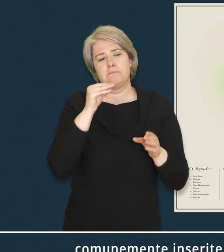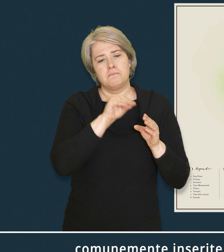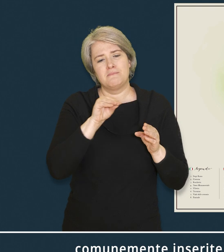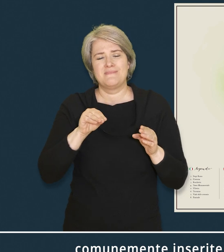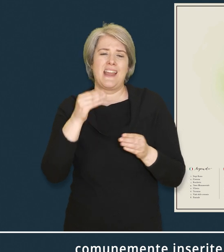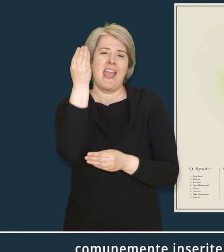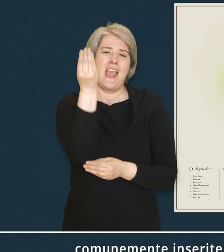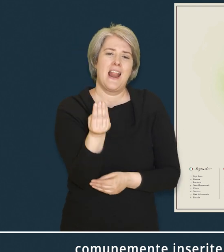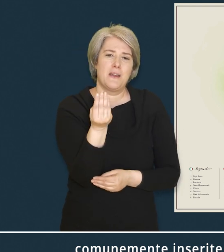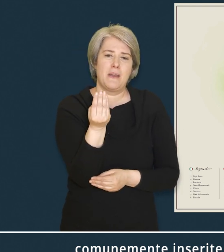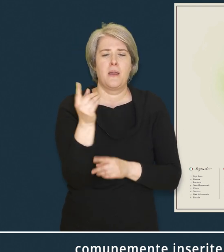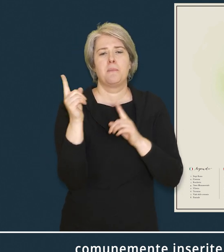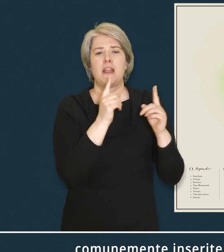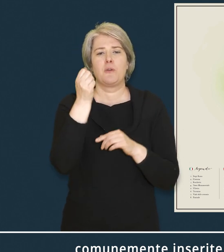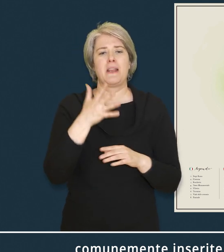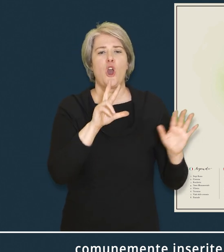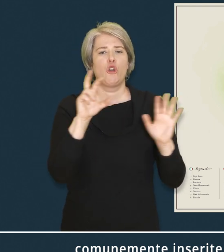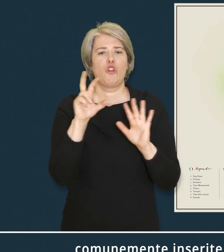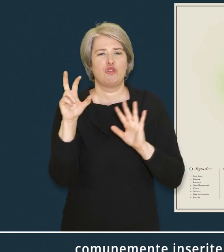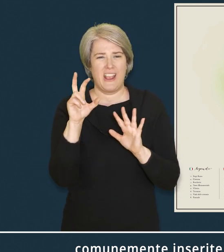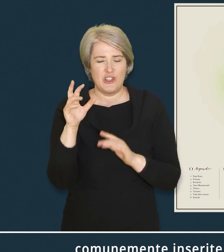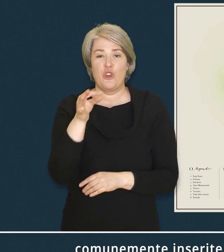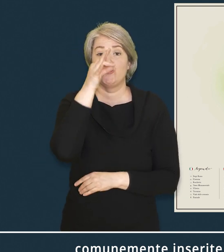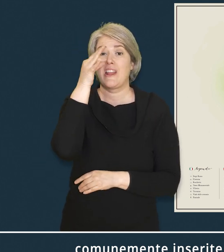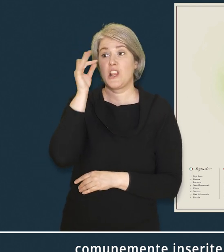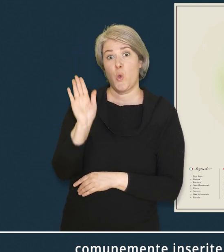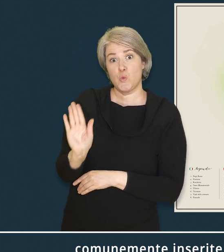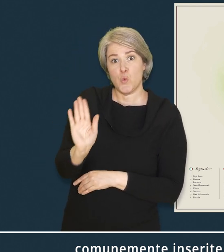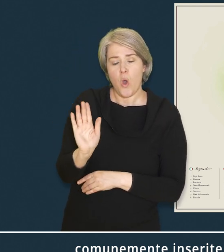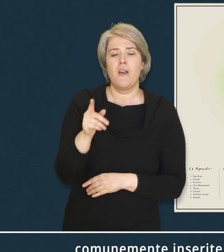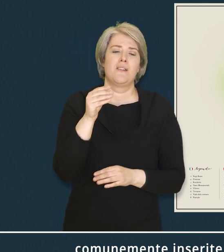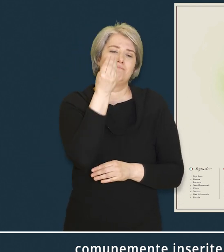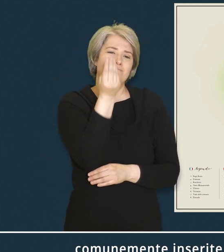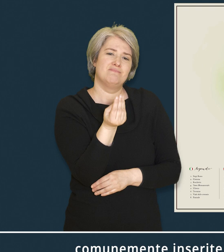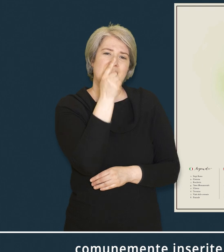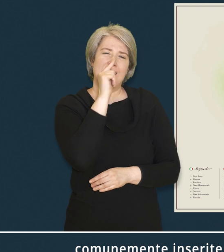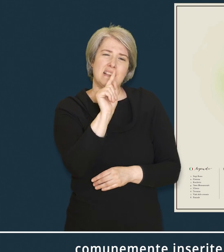comunemente inserite nei giardini ottocenteschi come elemento esotico.